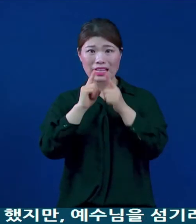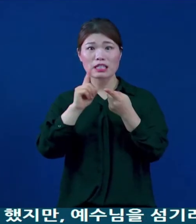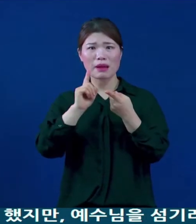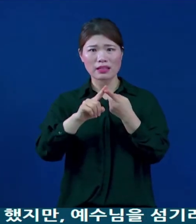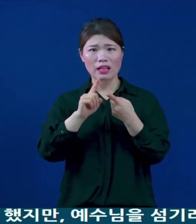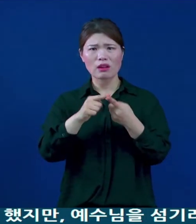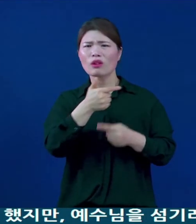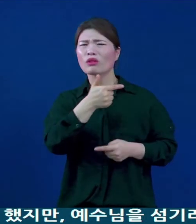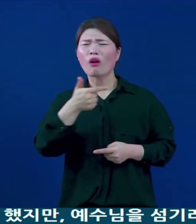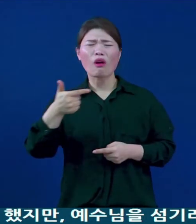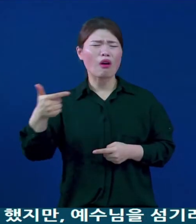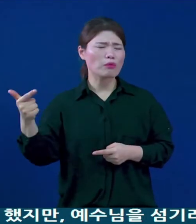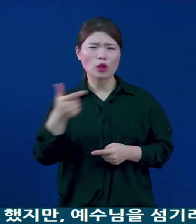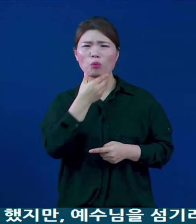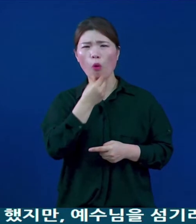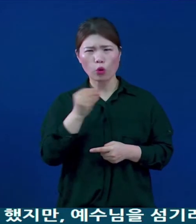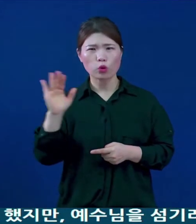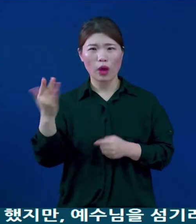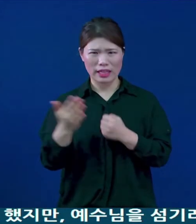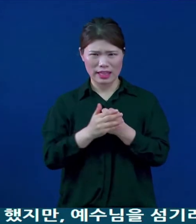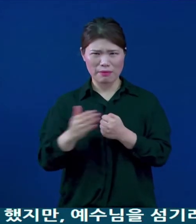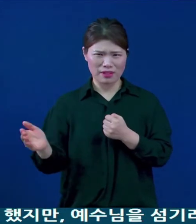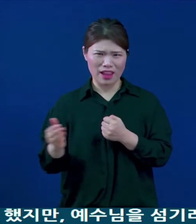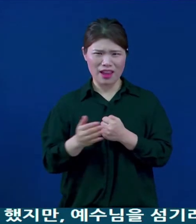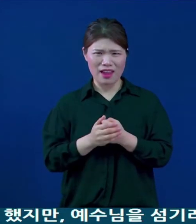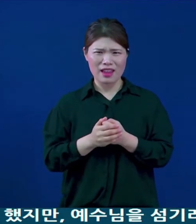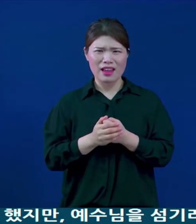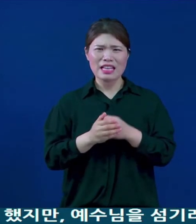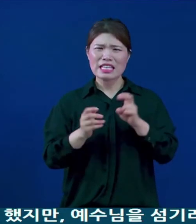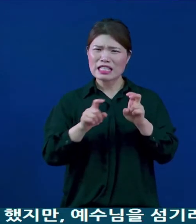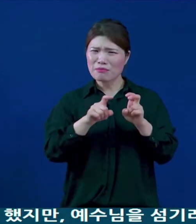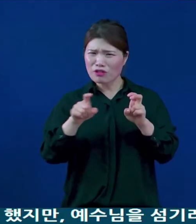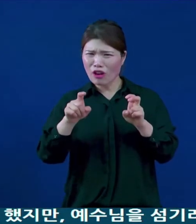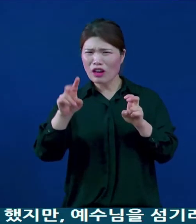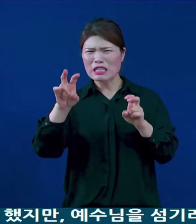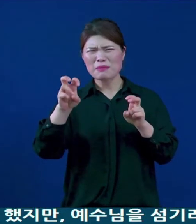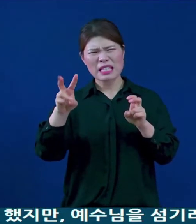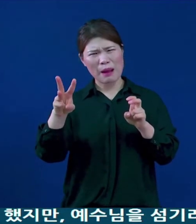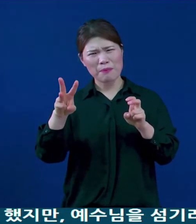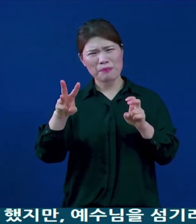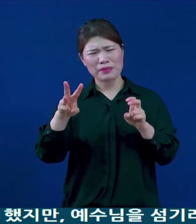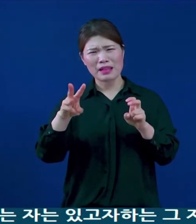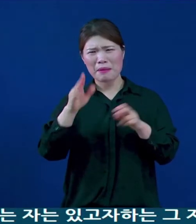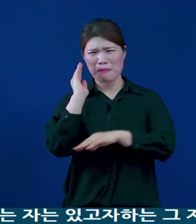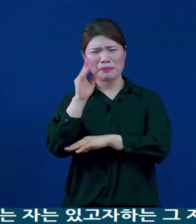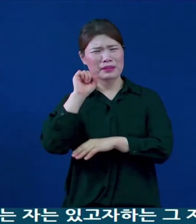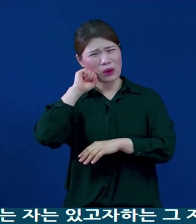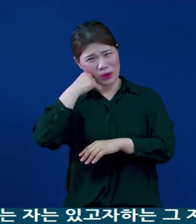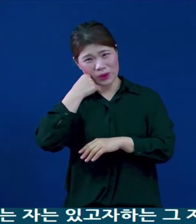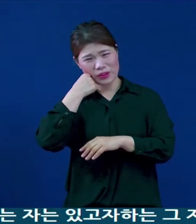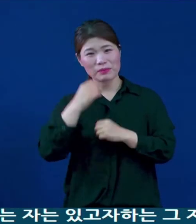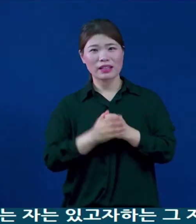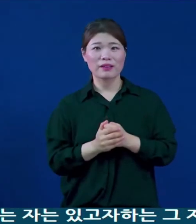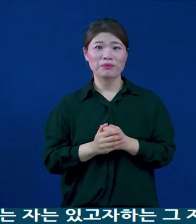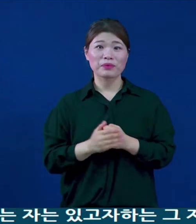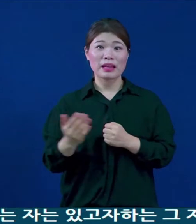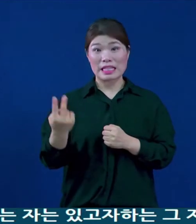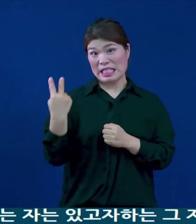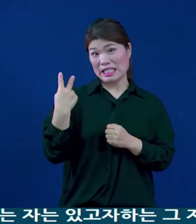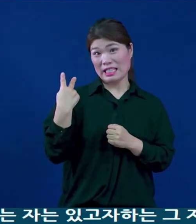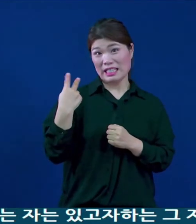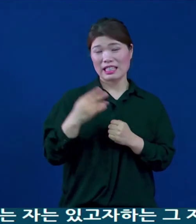너무 복돼서 그 세 절만 다루었습니다. 대신 이틀 전 금요 집회 때에